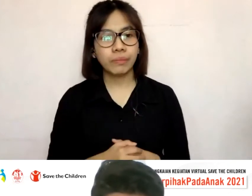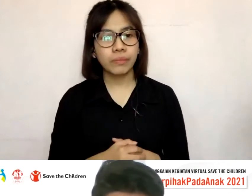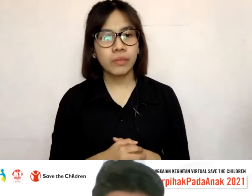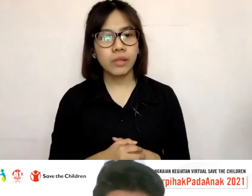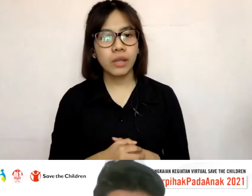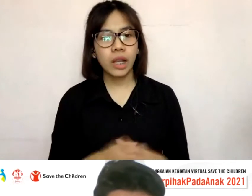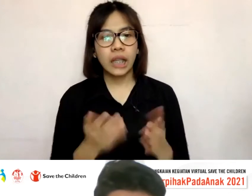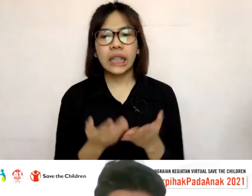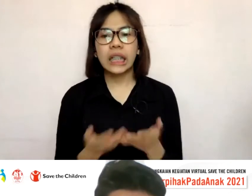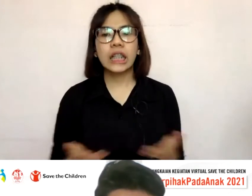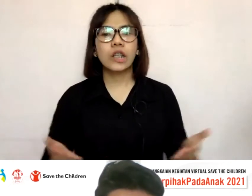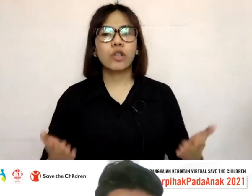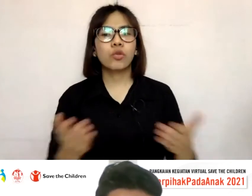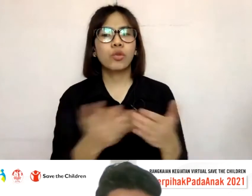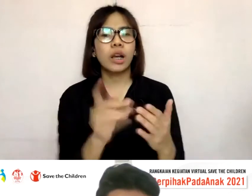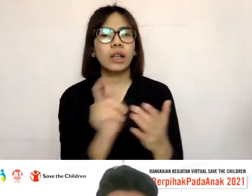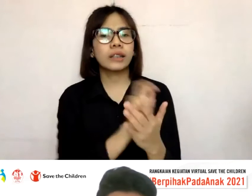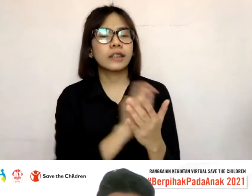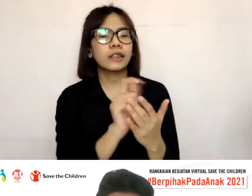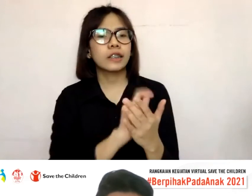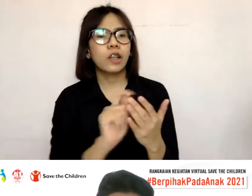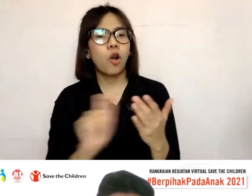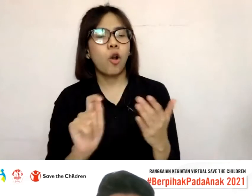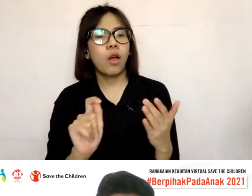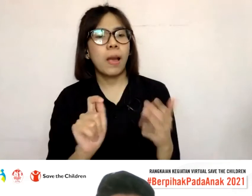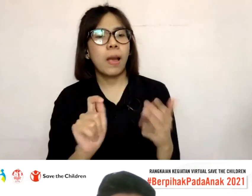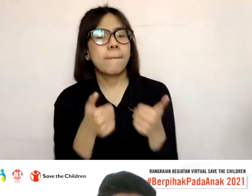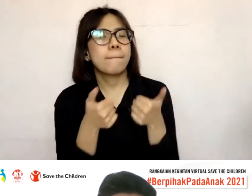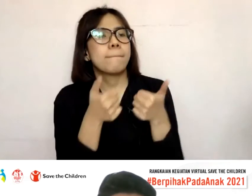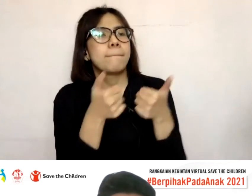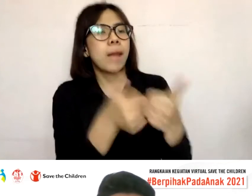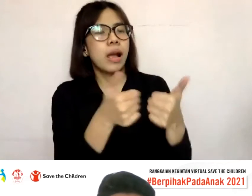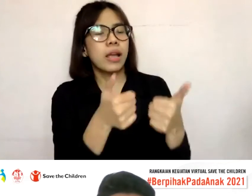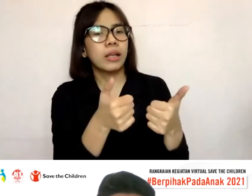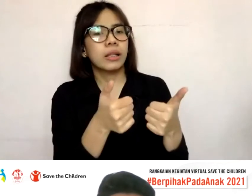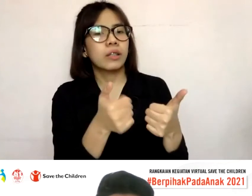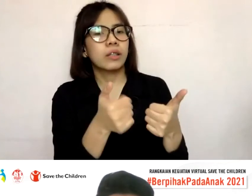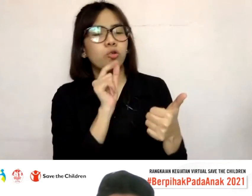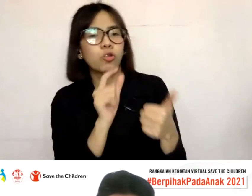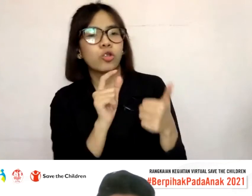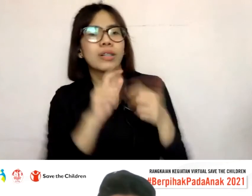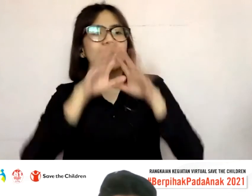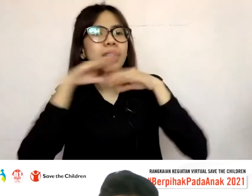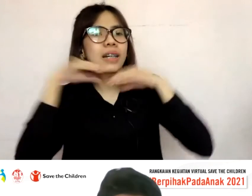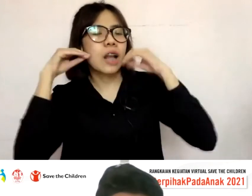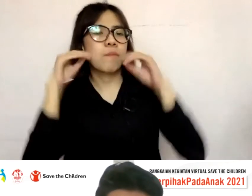lingkungan sekolah seperti apa sih yang punya nilai-nilai responsif gender?